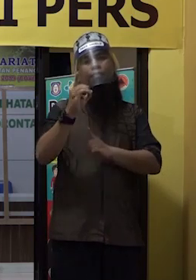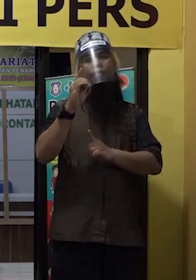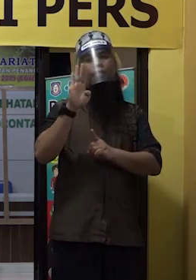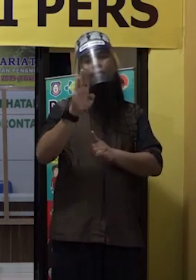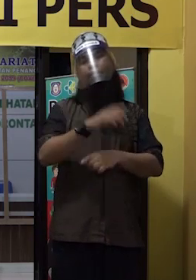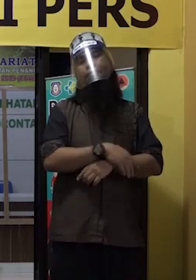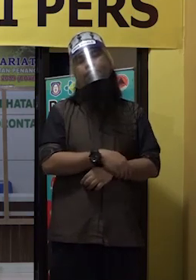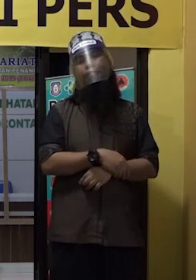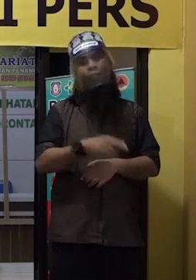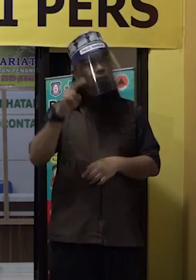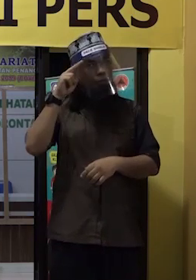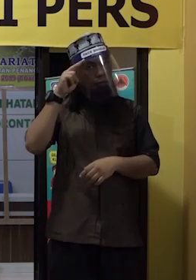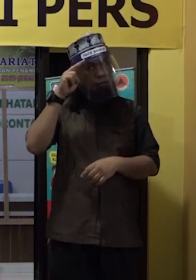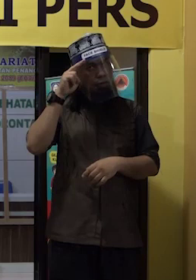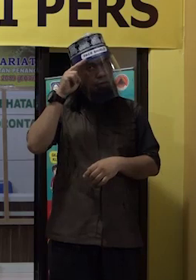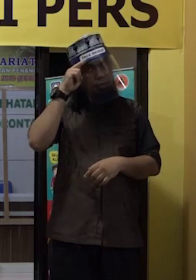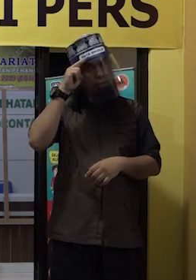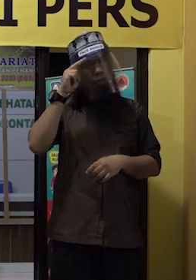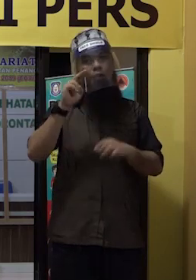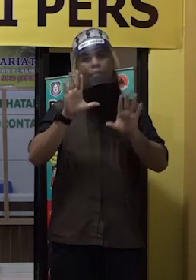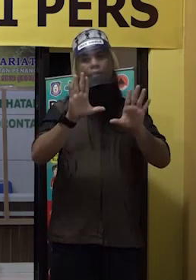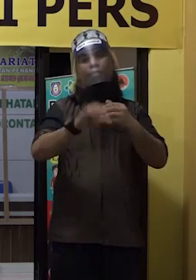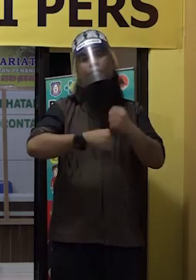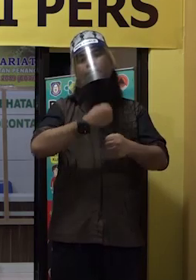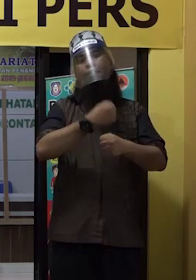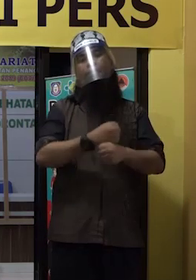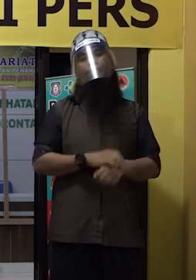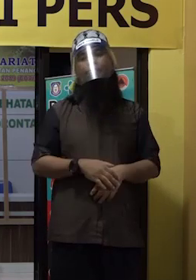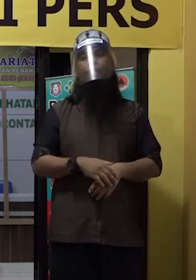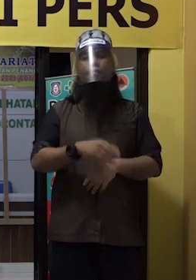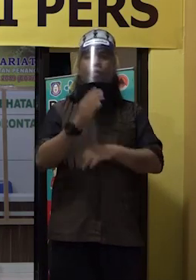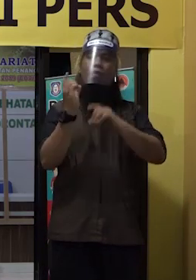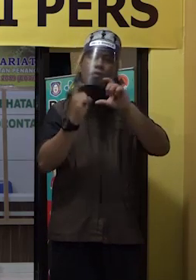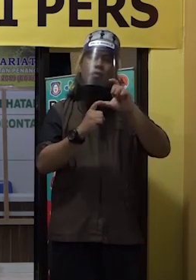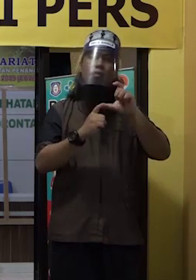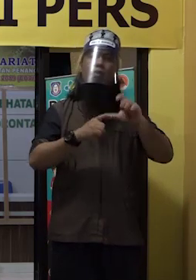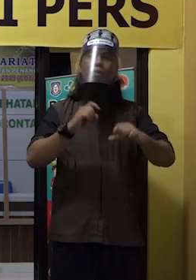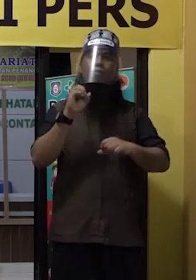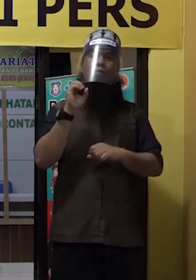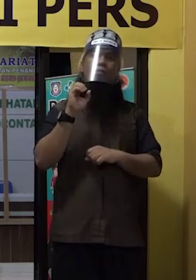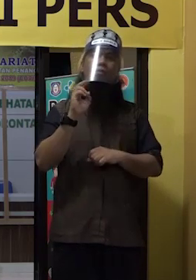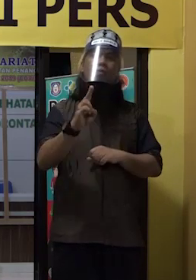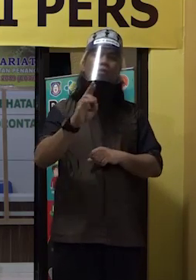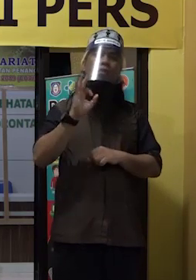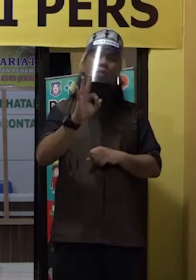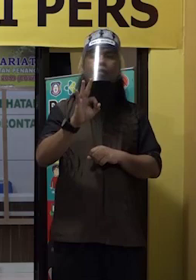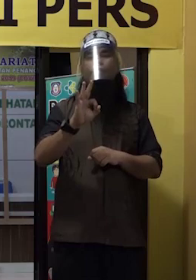tahun. Hasil swab yang kedua dan ketiga PCR-nya negatif, dirawat selama 12